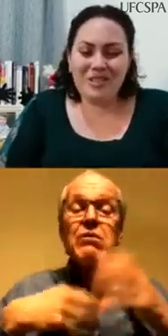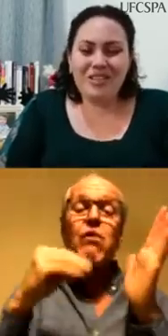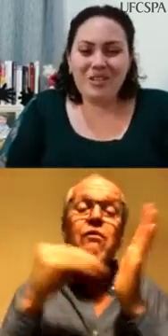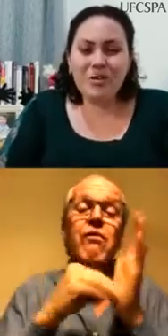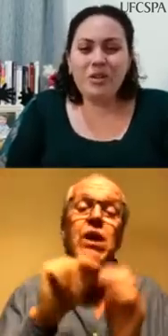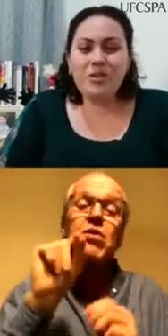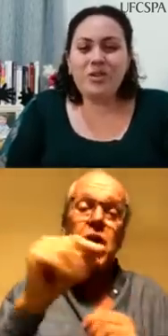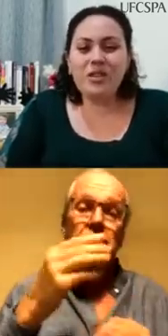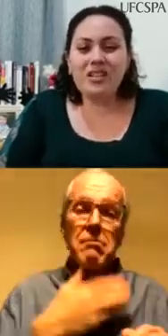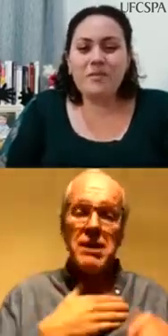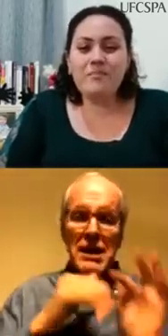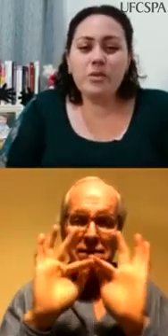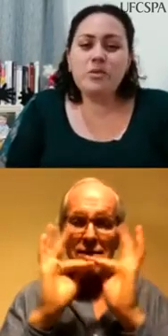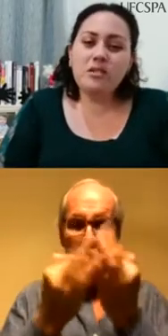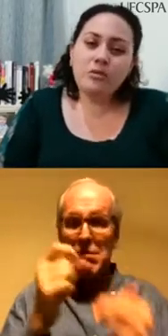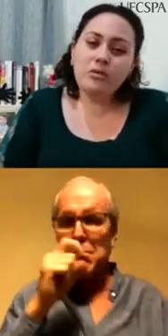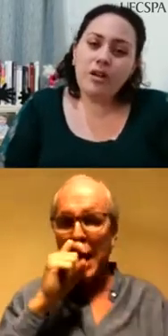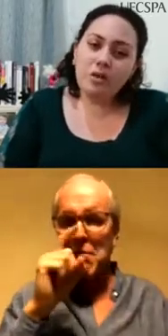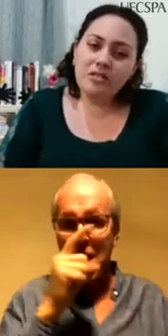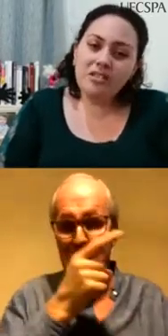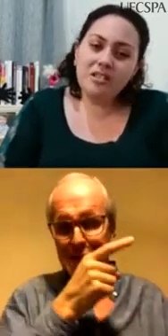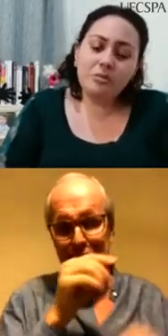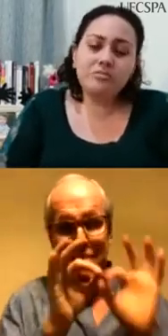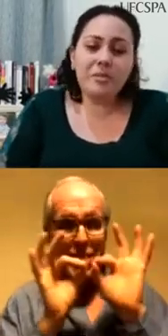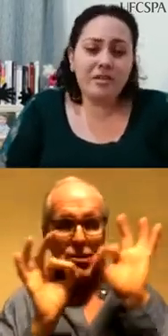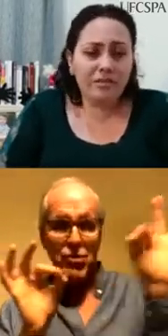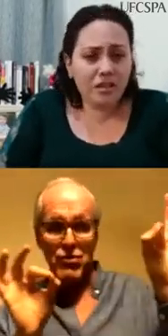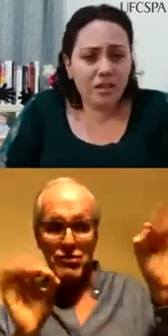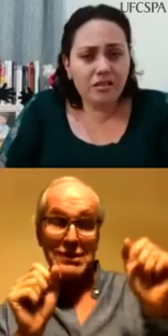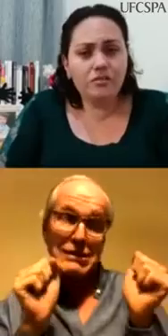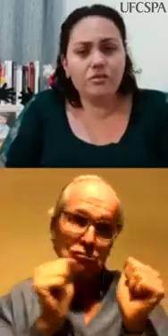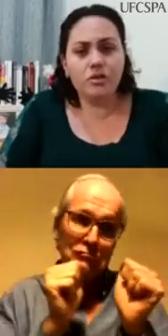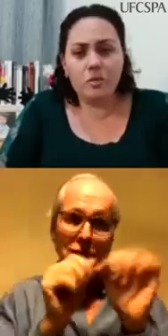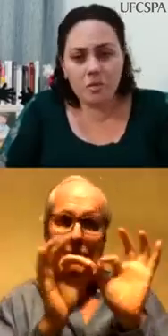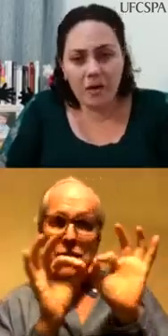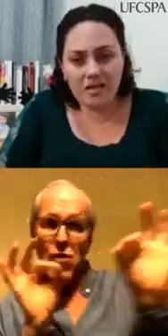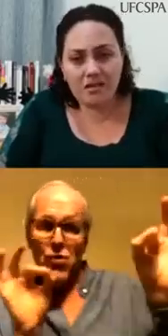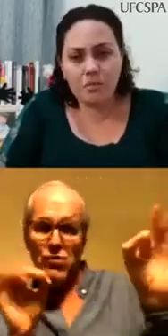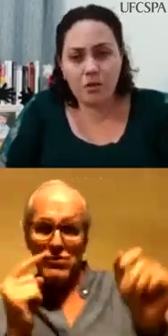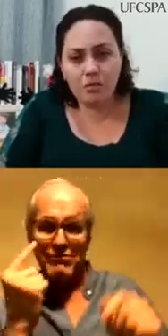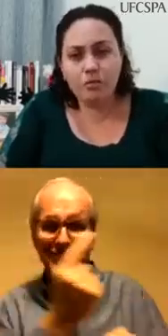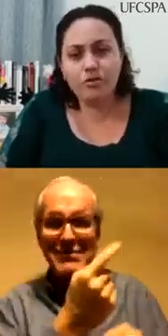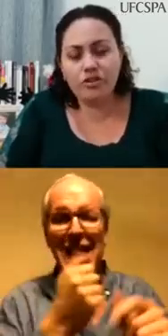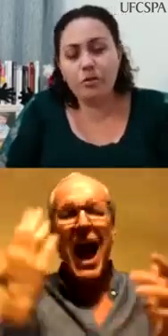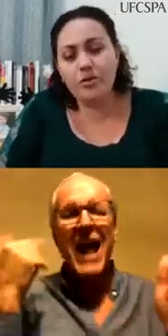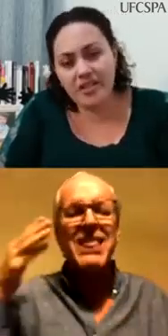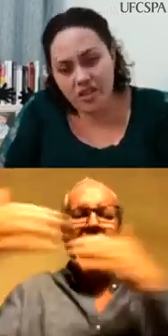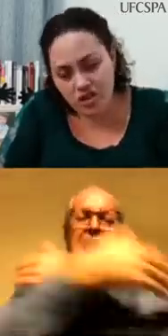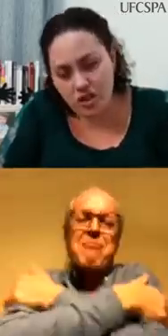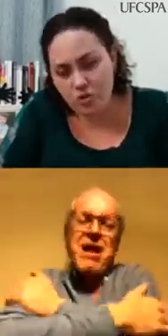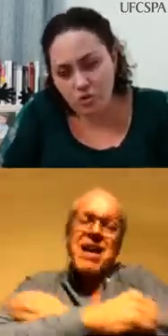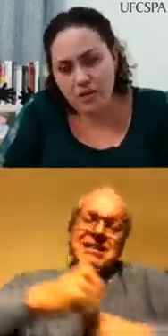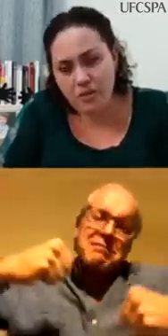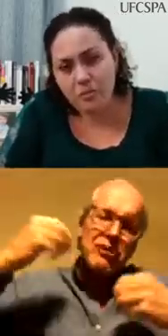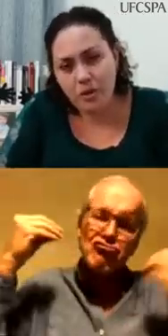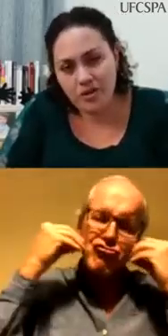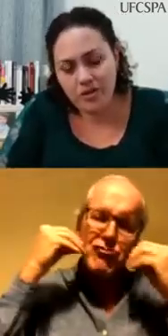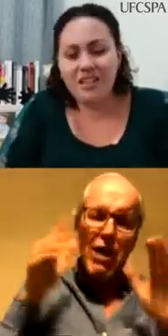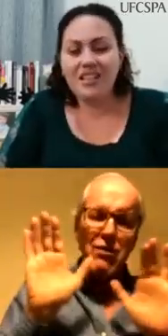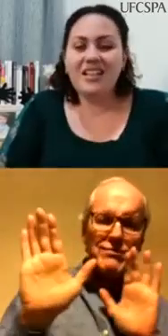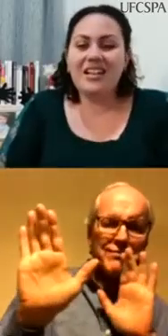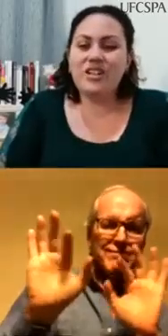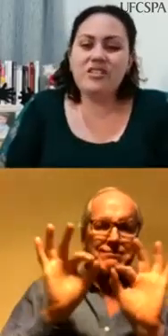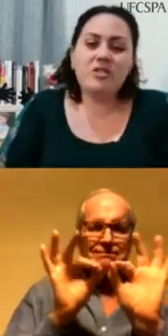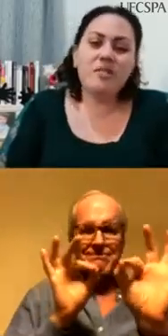para mim é bem tranquilo. Só que eu sinto falta, então, da minha família, dos meus pais que moram longe, né? Eu gostaria de estar junto, mas não